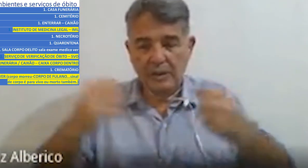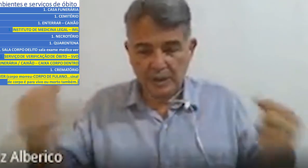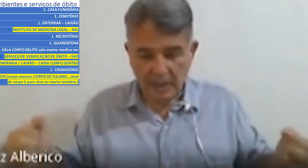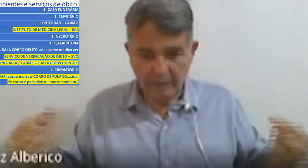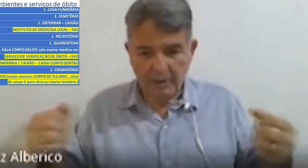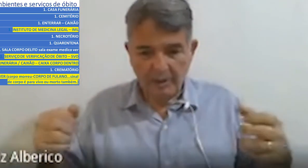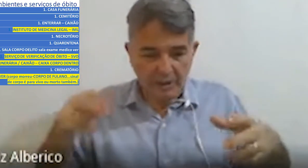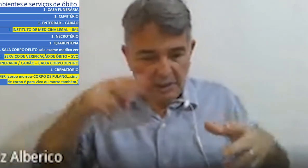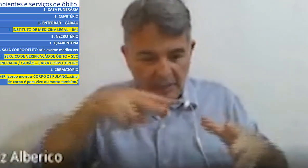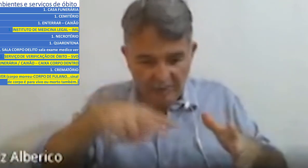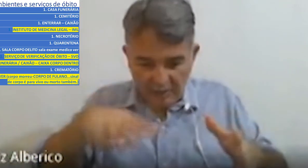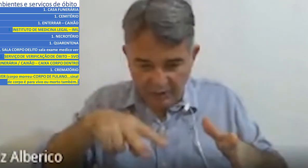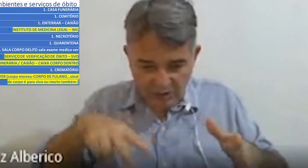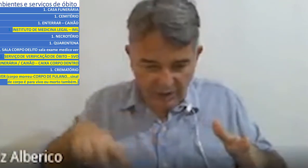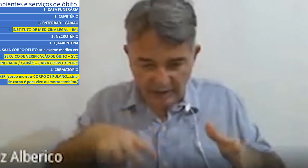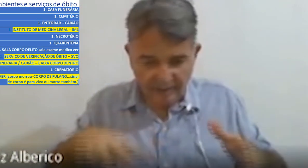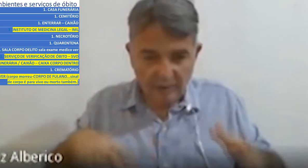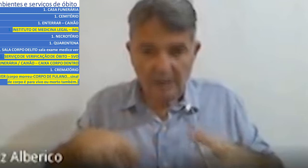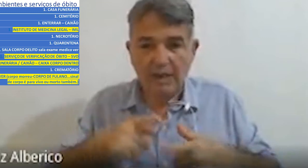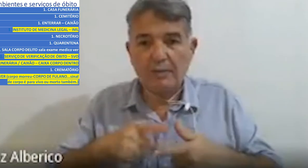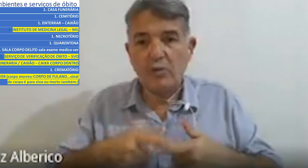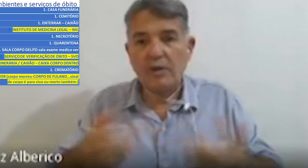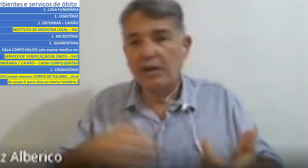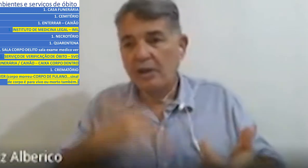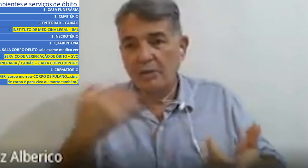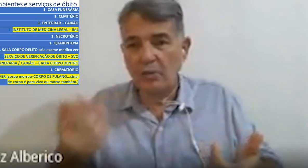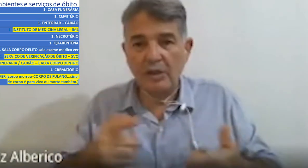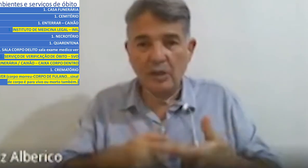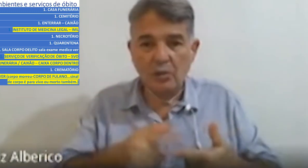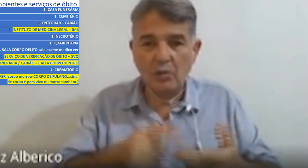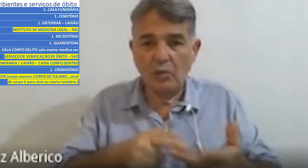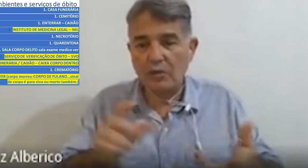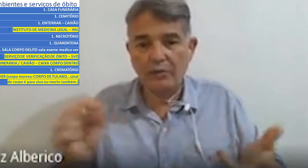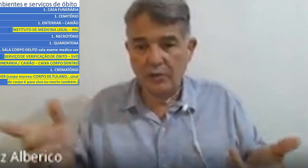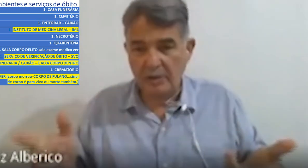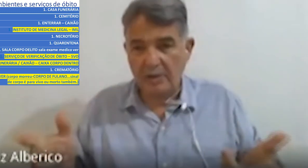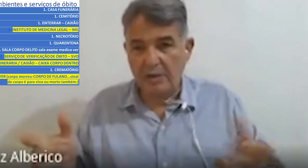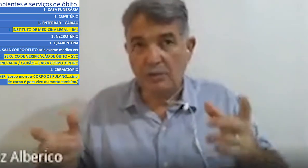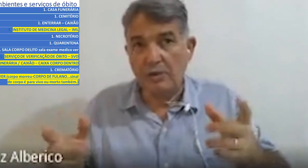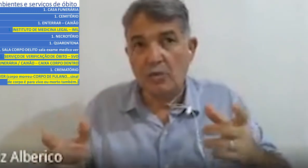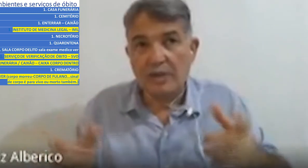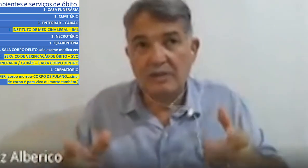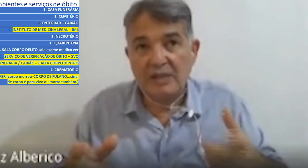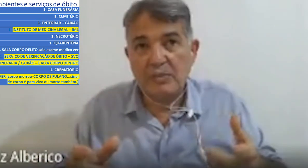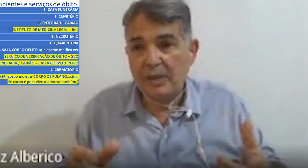e abre. E aí vai investigar, vai olhar porque morreu, o que foi. Então, como é que você vai